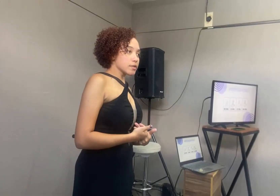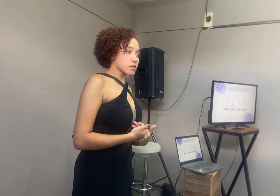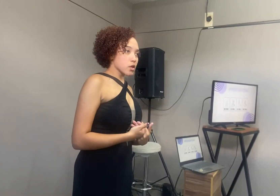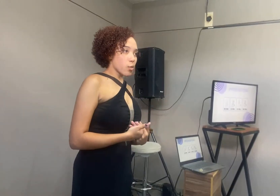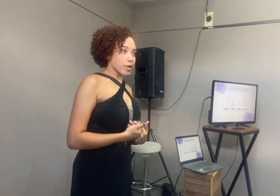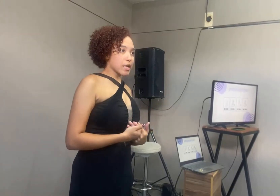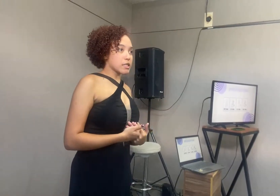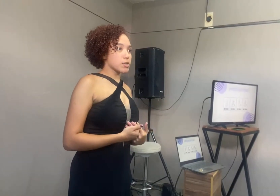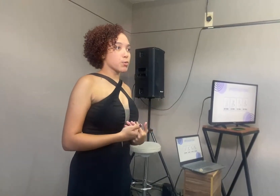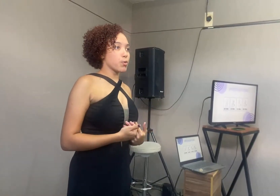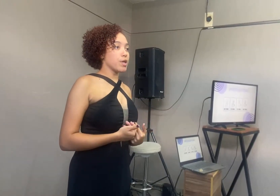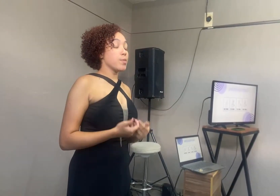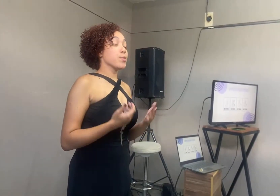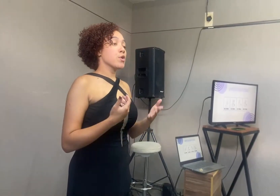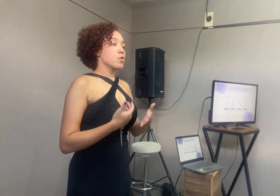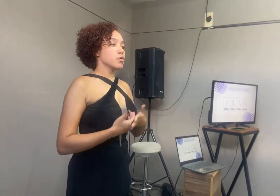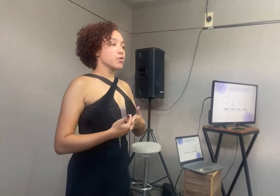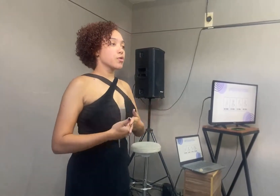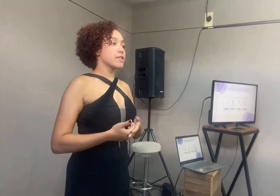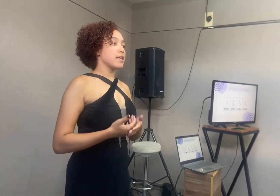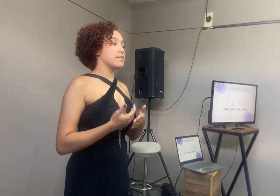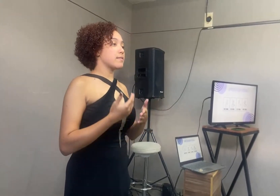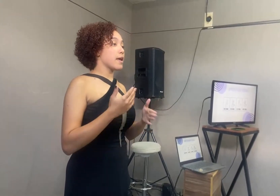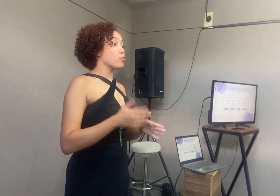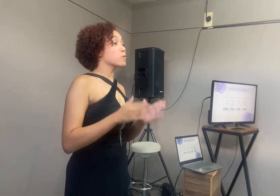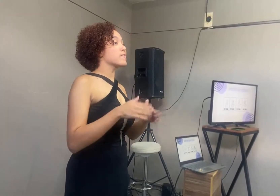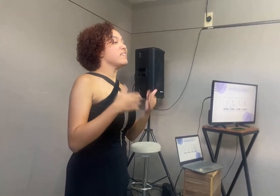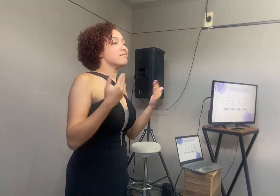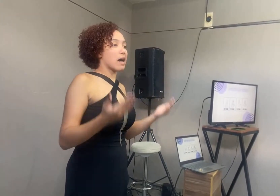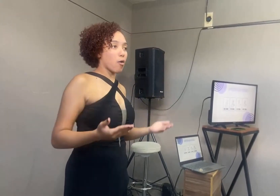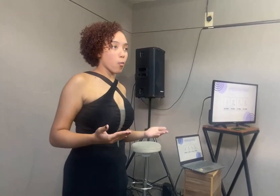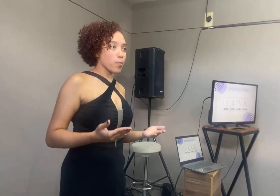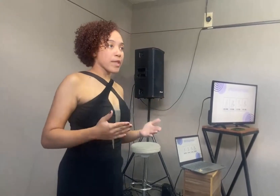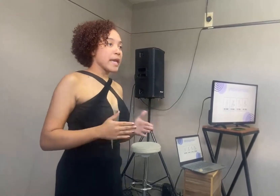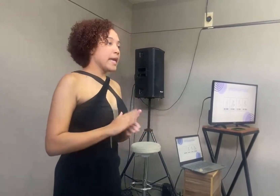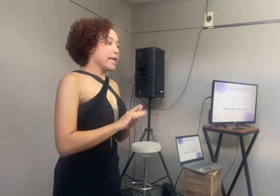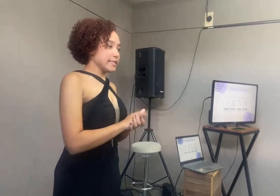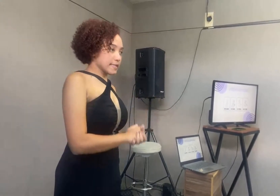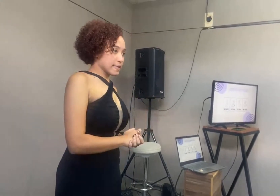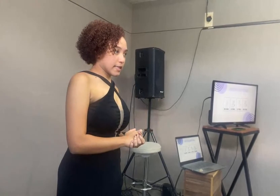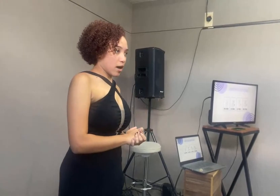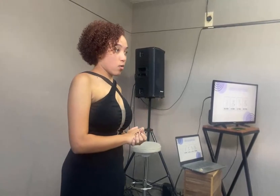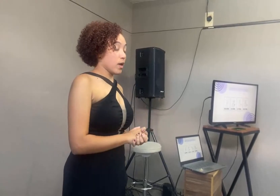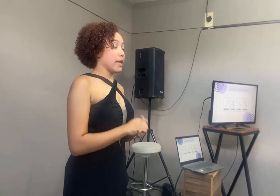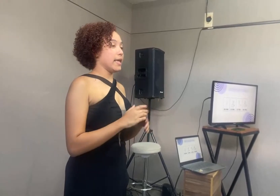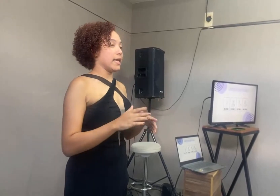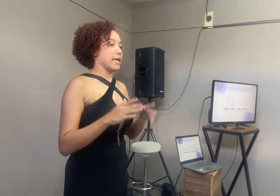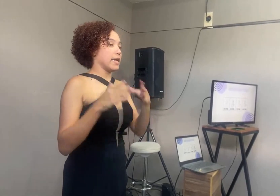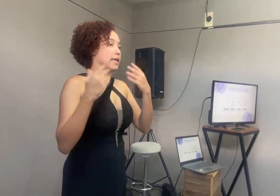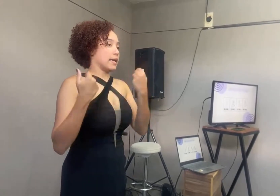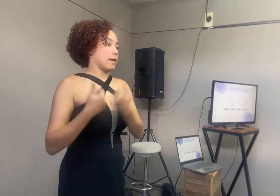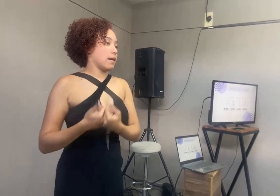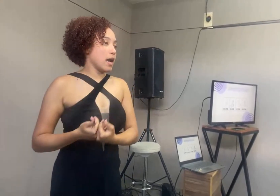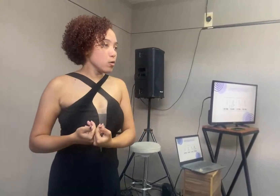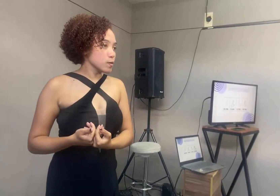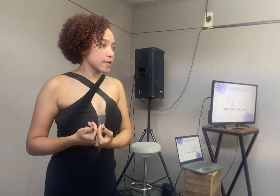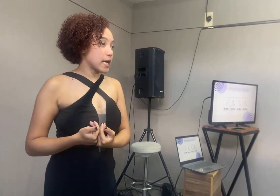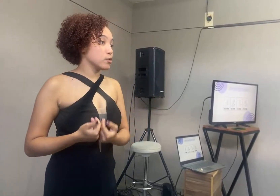da comunidade surda, os surdos eles têm um sinal. Esse sinal, ele é